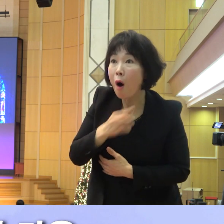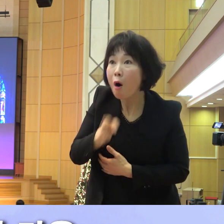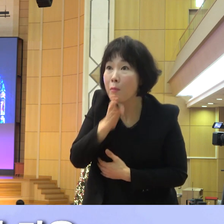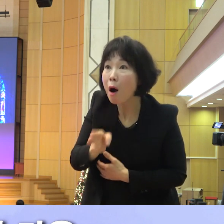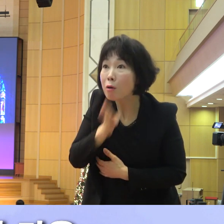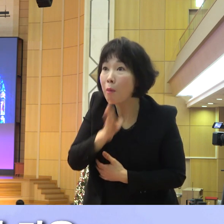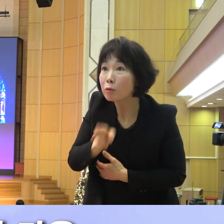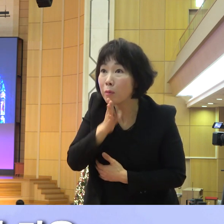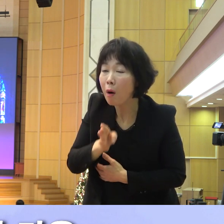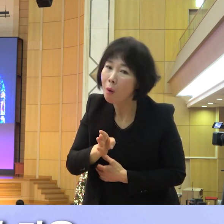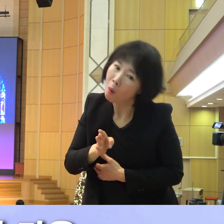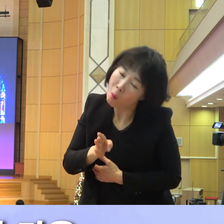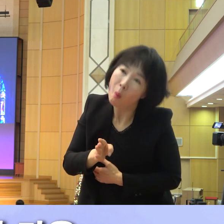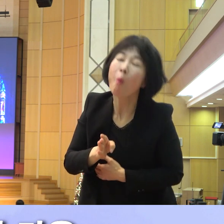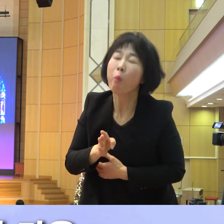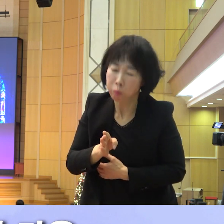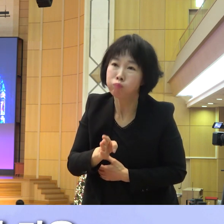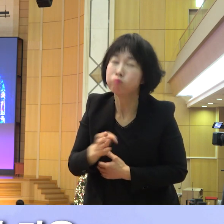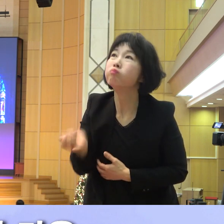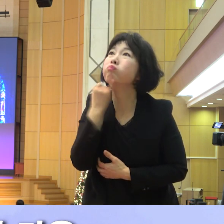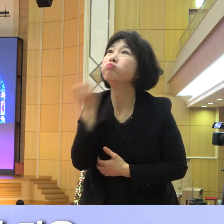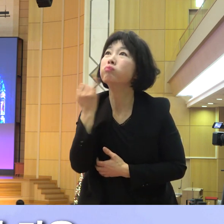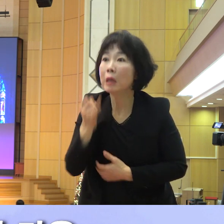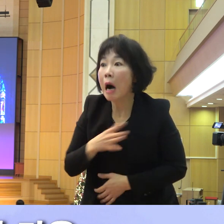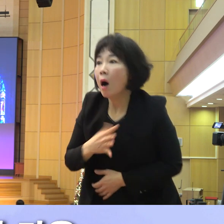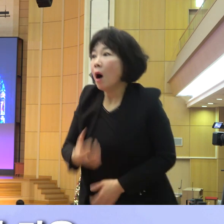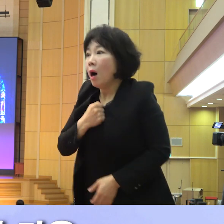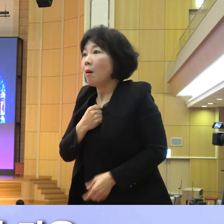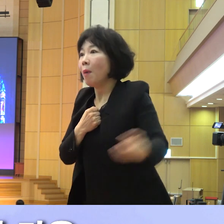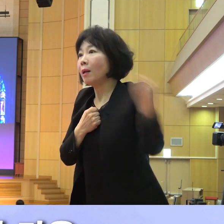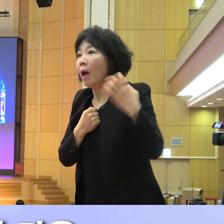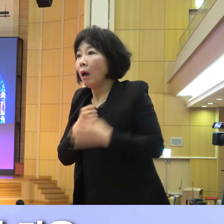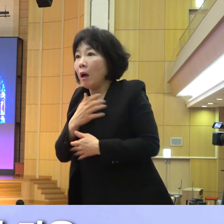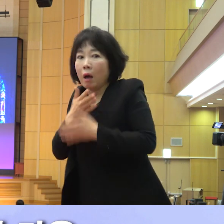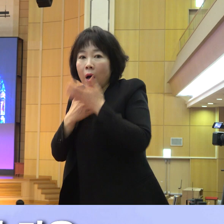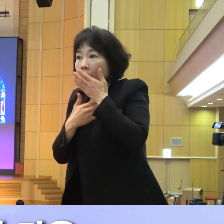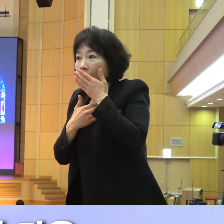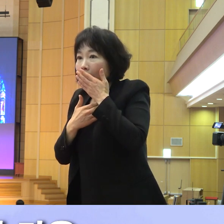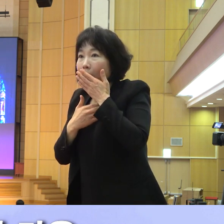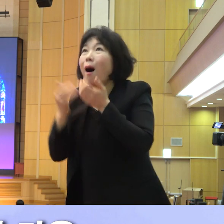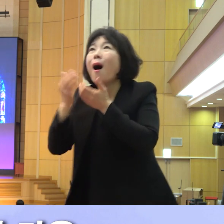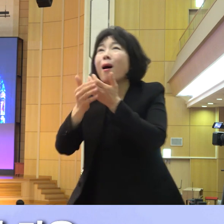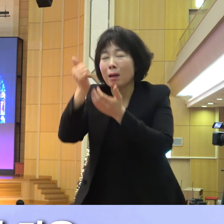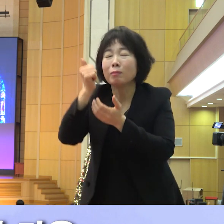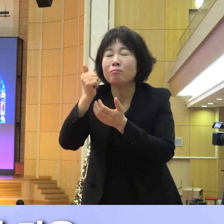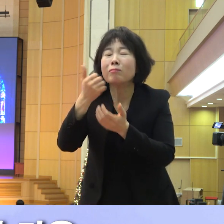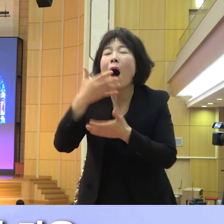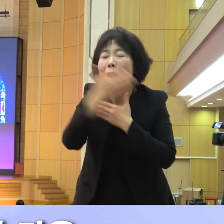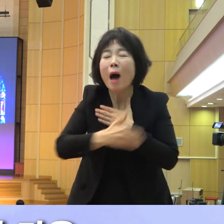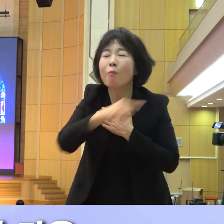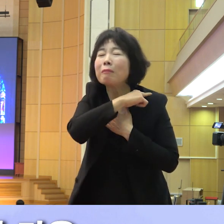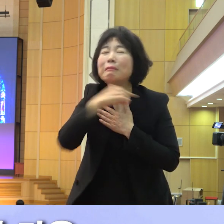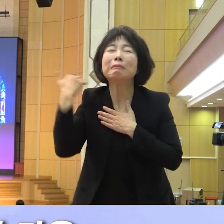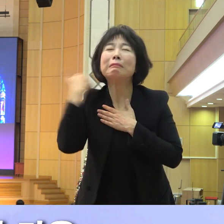하나님이 받으신다고 하는 번제물로 드려진다고 하면 영광이지요.